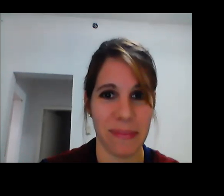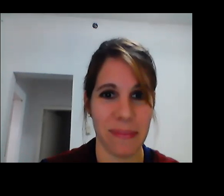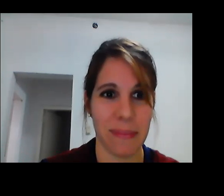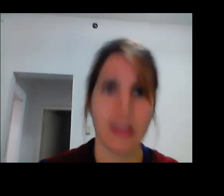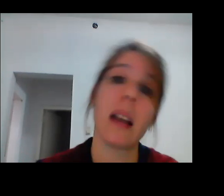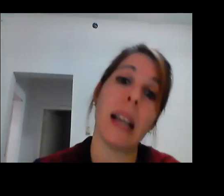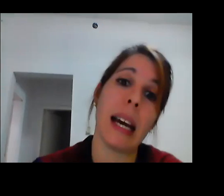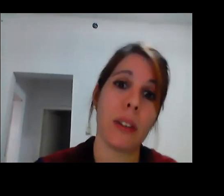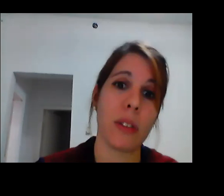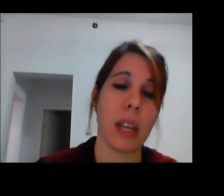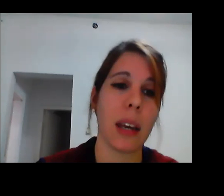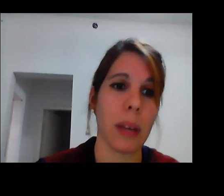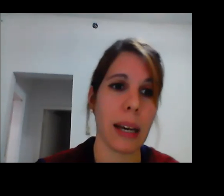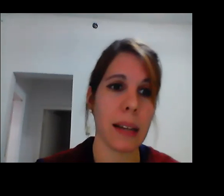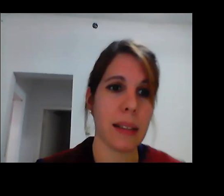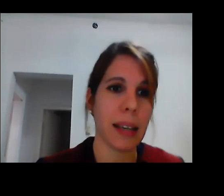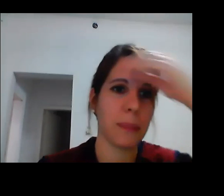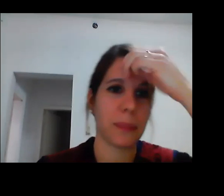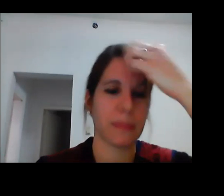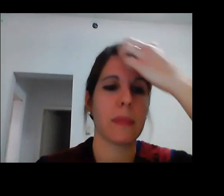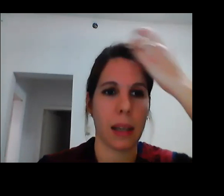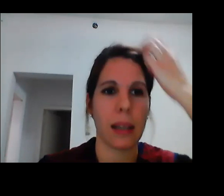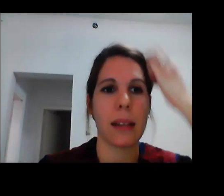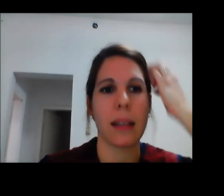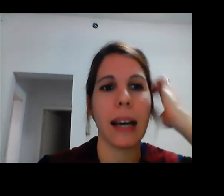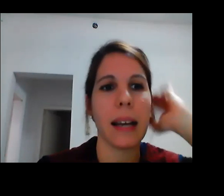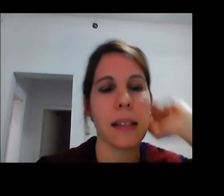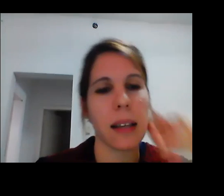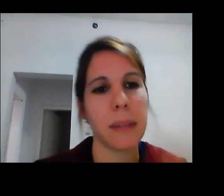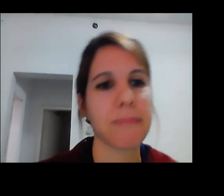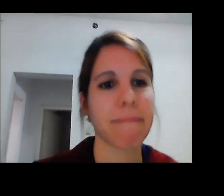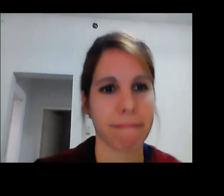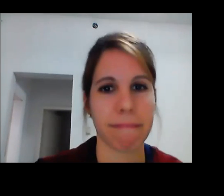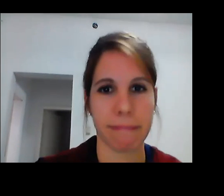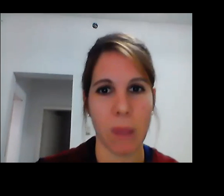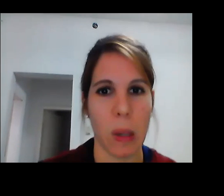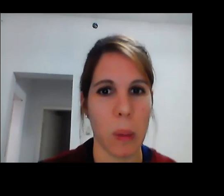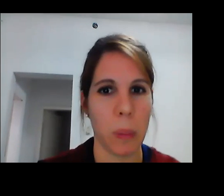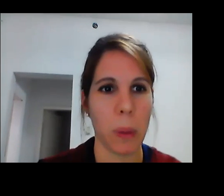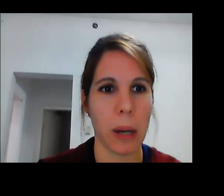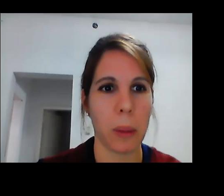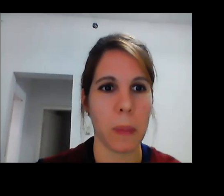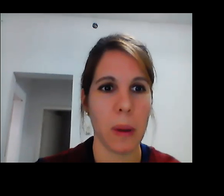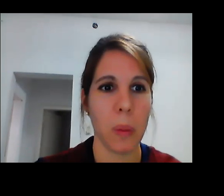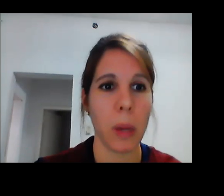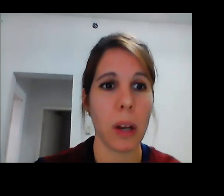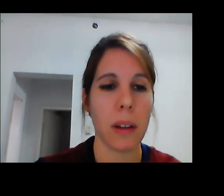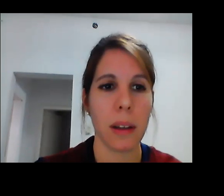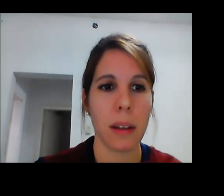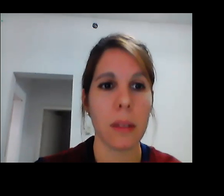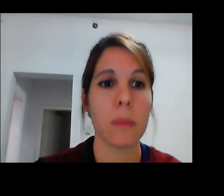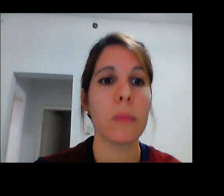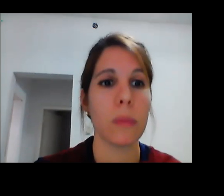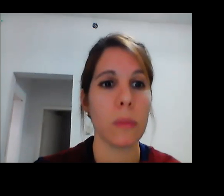estar en su casa, ¿eh? Claro, eso sí, hay que cuidarse, hay que quedarse en casa. Pero A